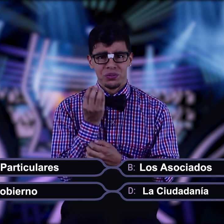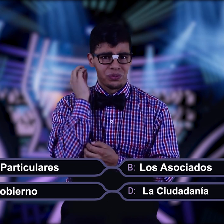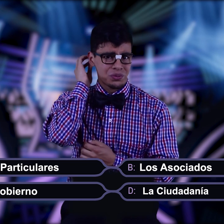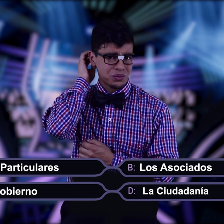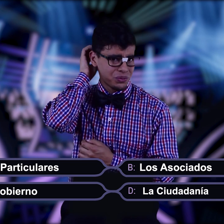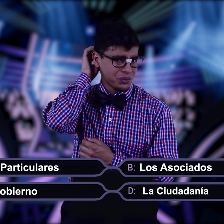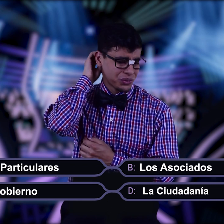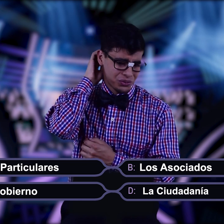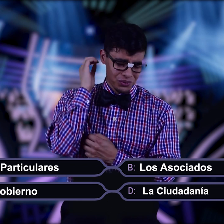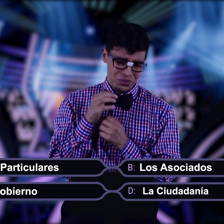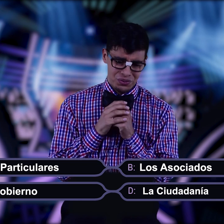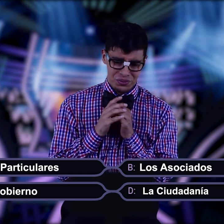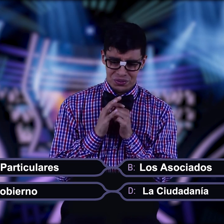¿Qué hago?